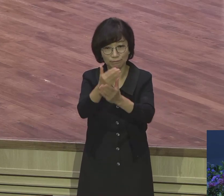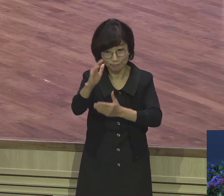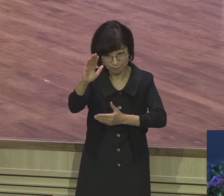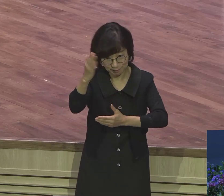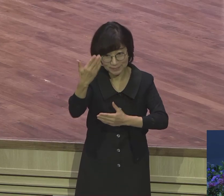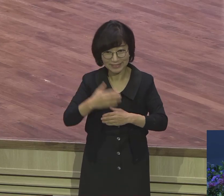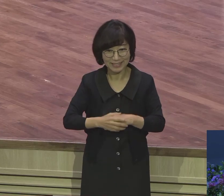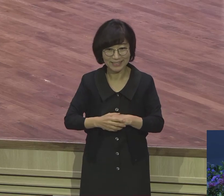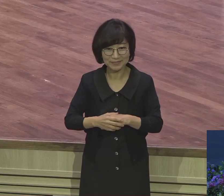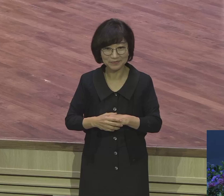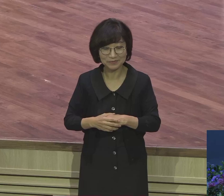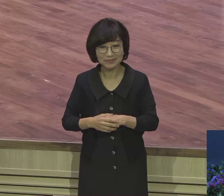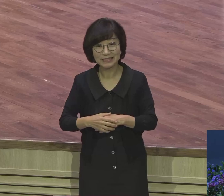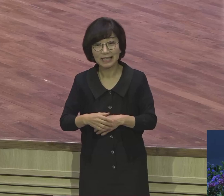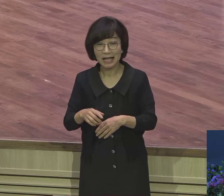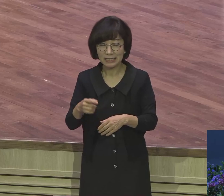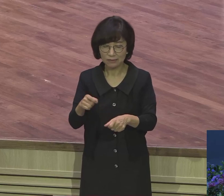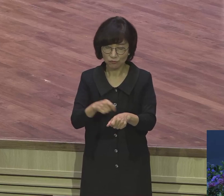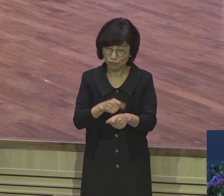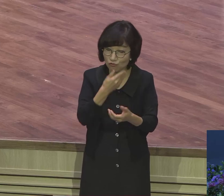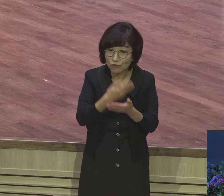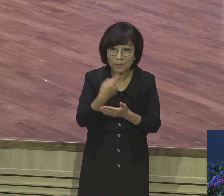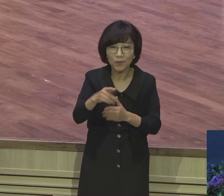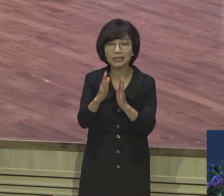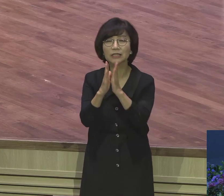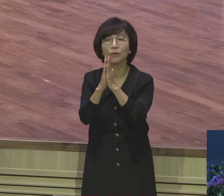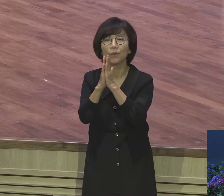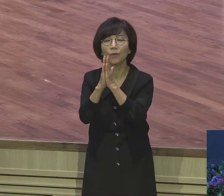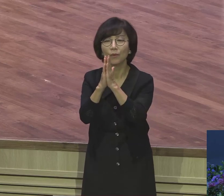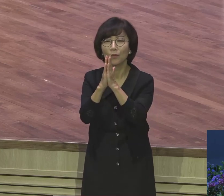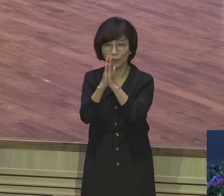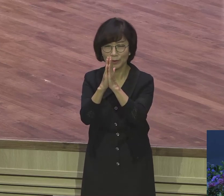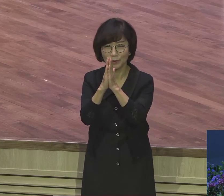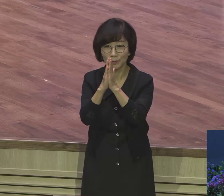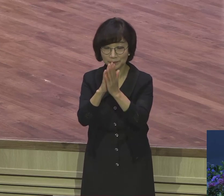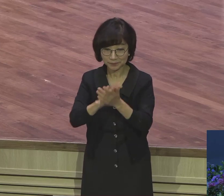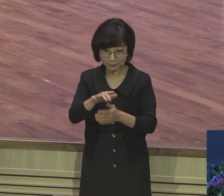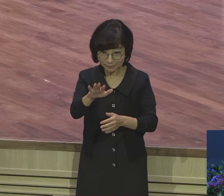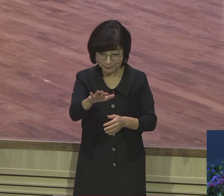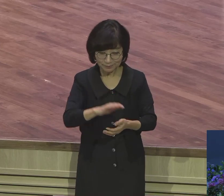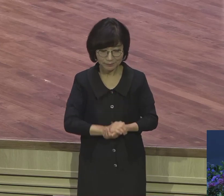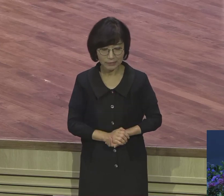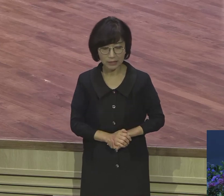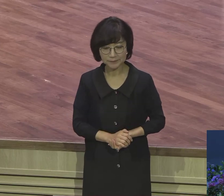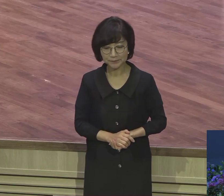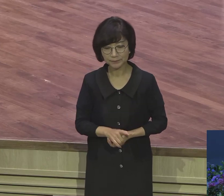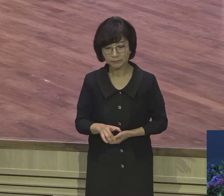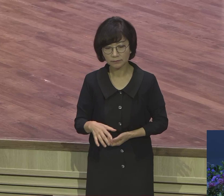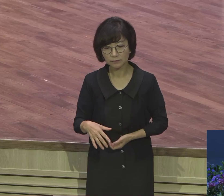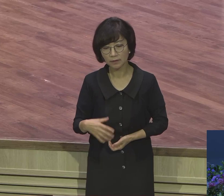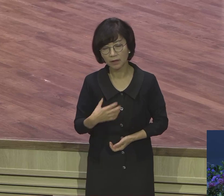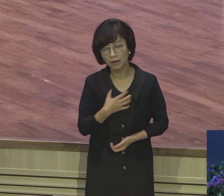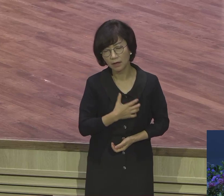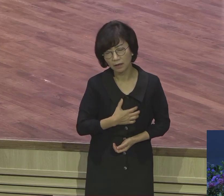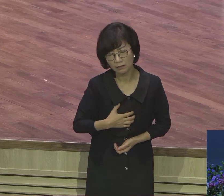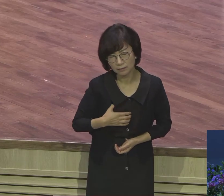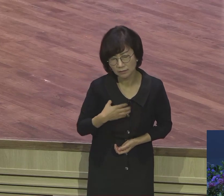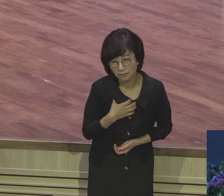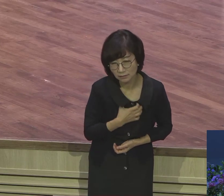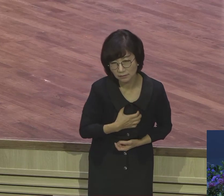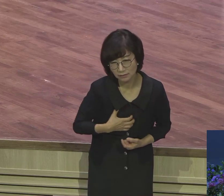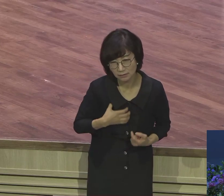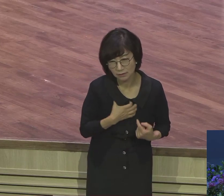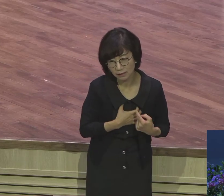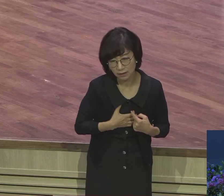특별히 기도하는 삶이 중요합니다. 이런 말이 있어요. 근심은 당신에게 많은